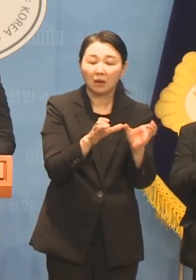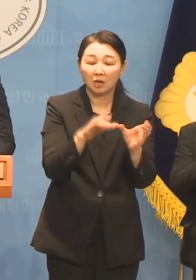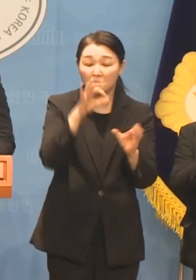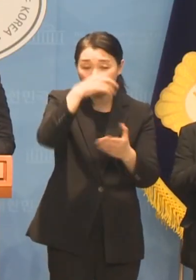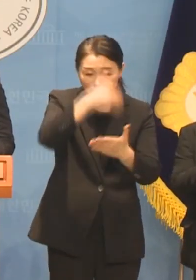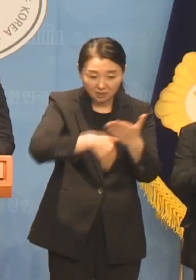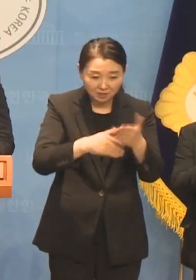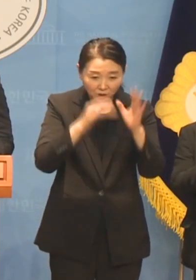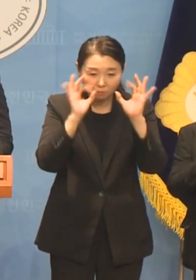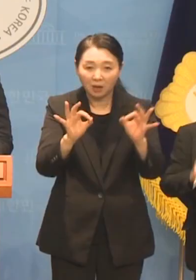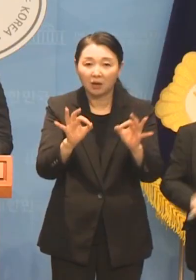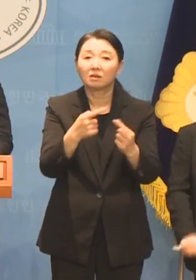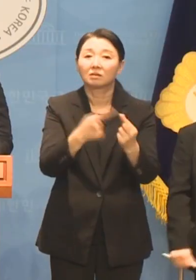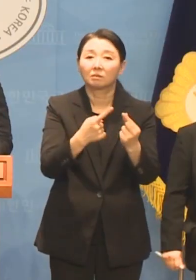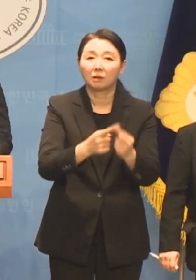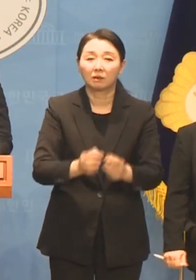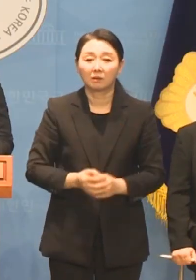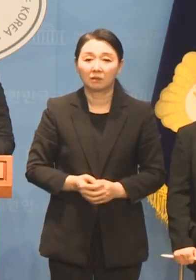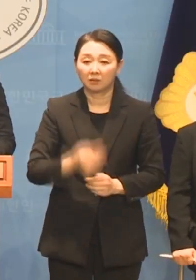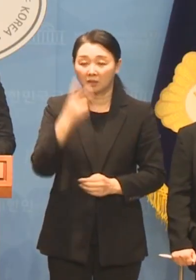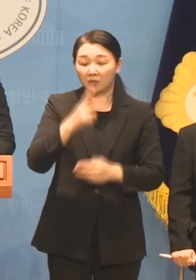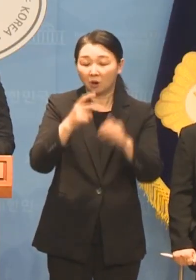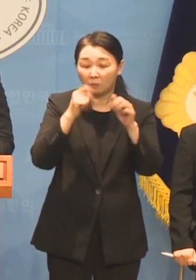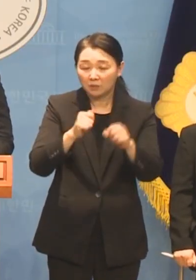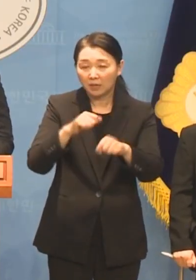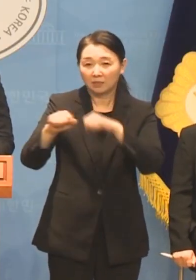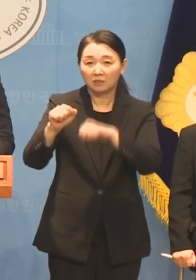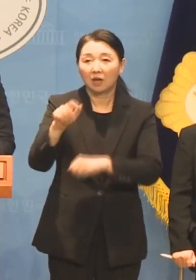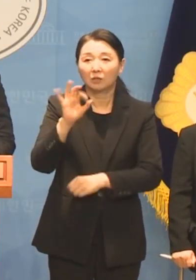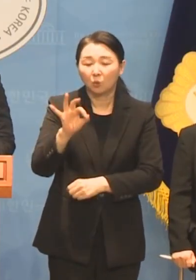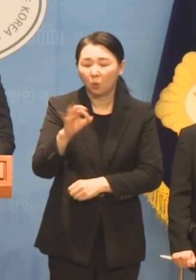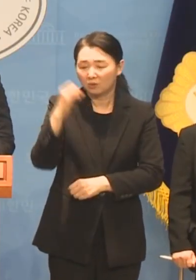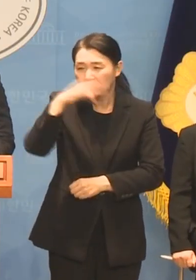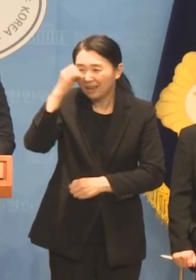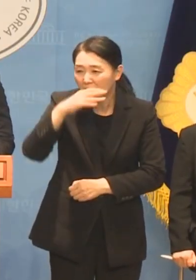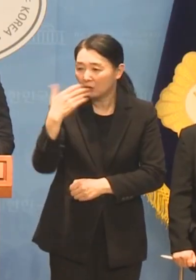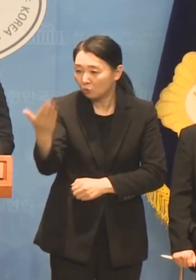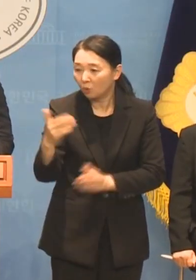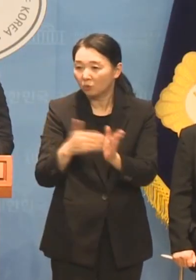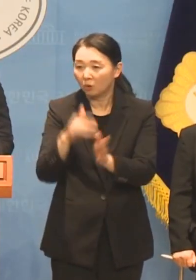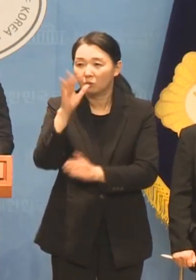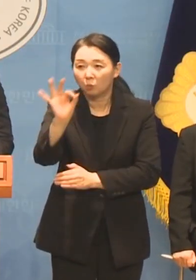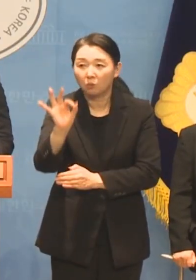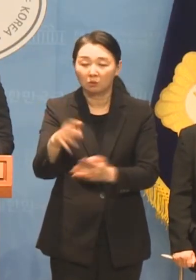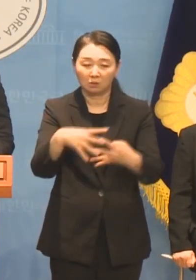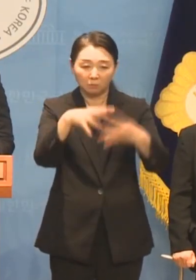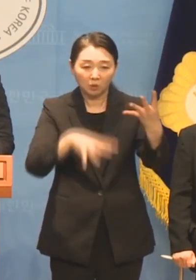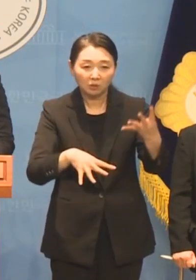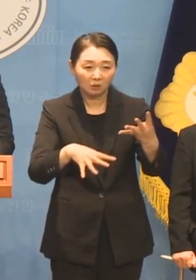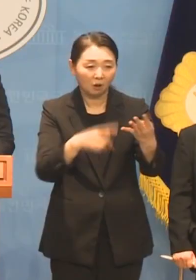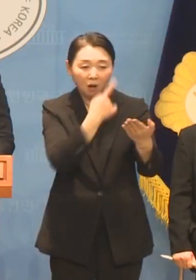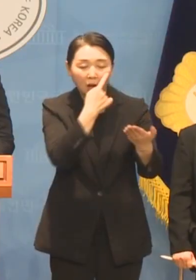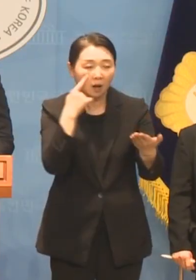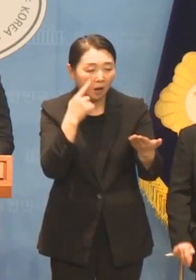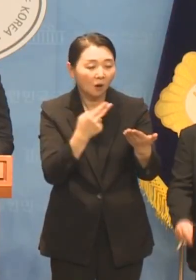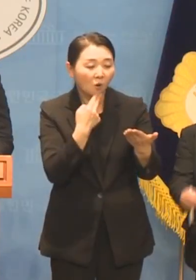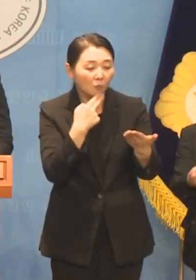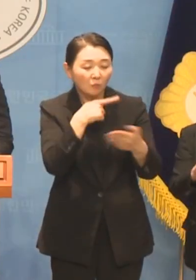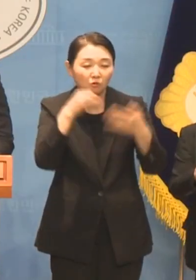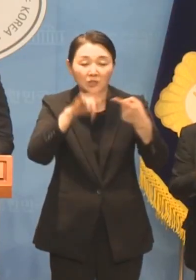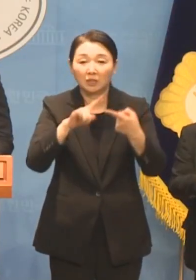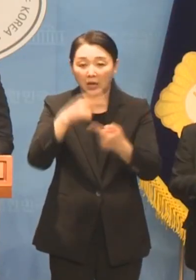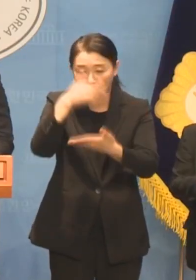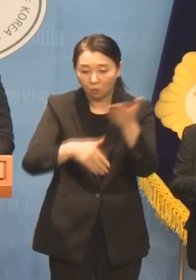자세히 살펴보겠습니다. 첫 번째, 검찰 특활비 등 깜깜이 예산 집행으로 인해 편성 내용이 소명되지 않은 부처에 대한 감액이